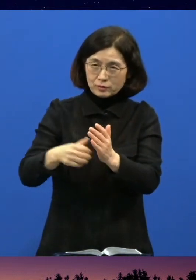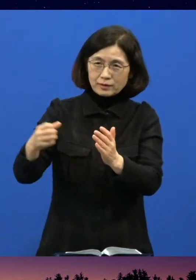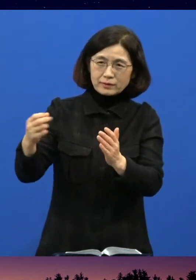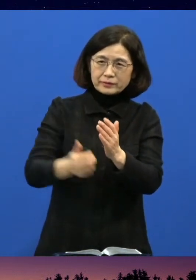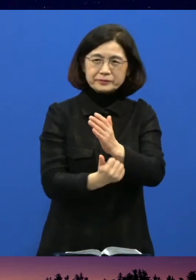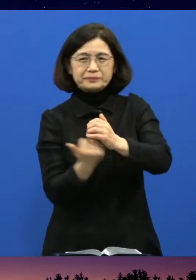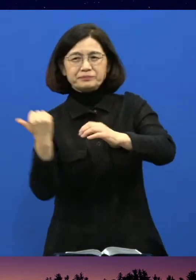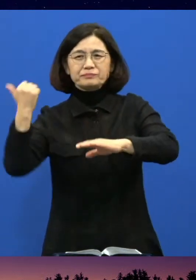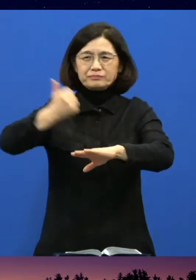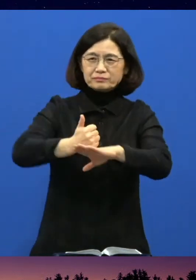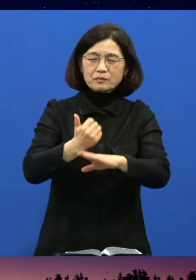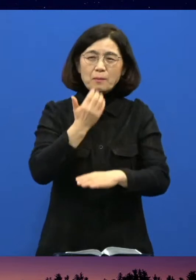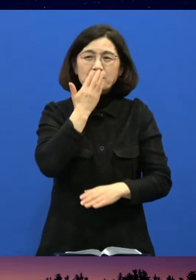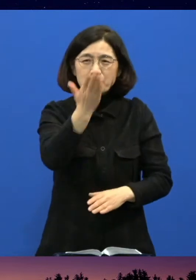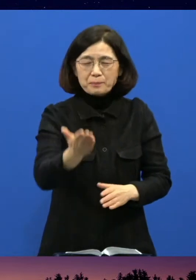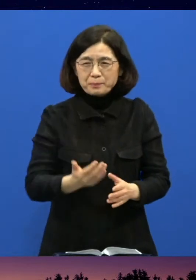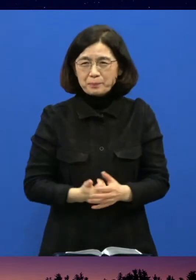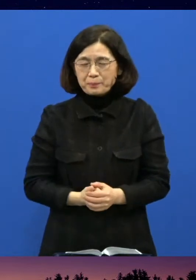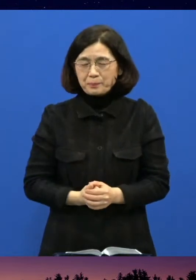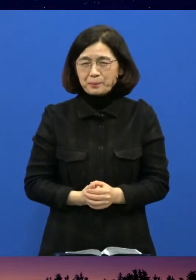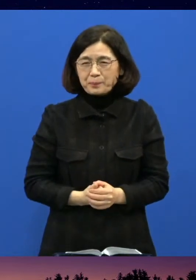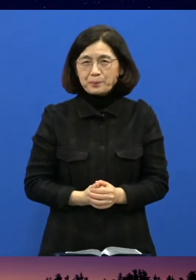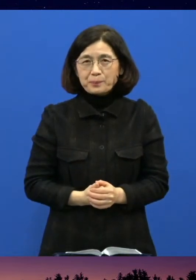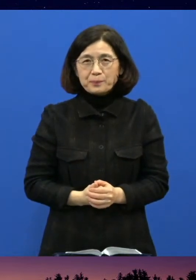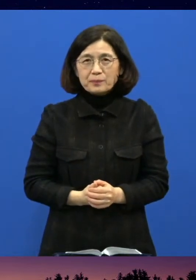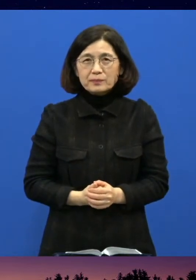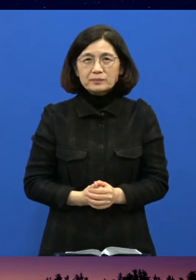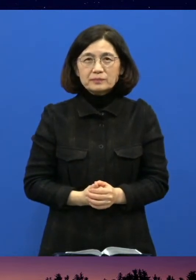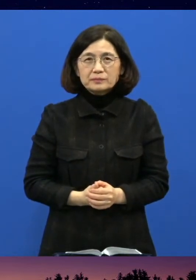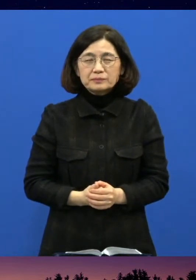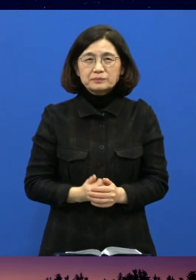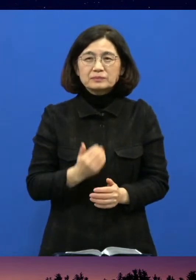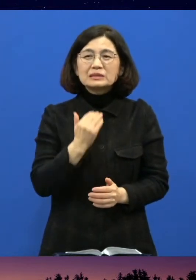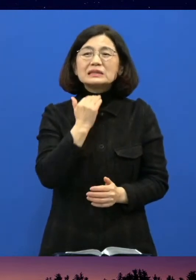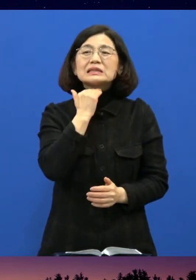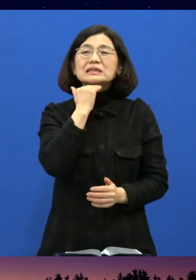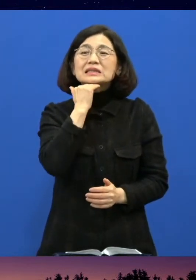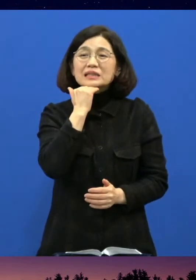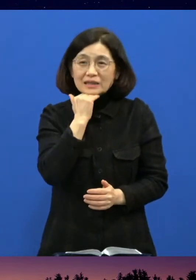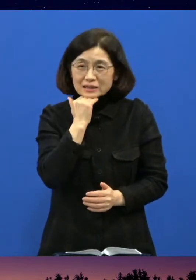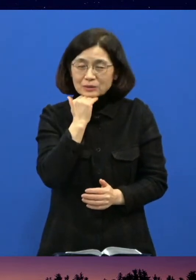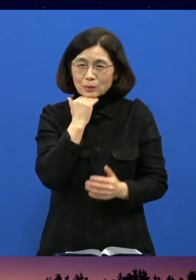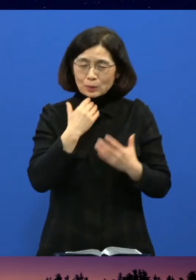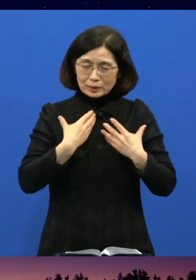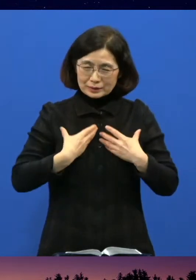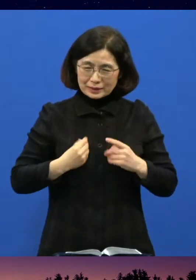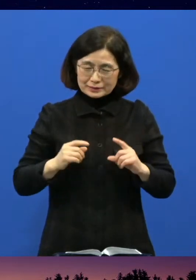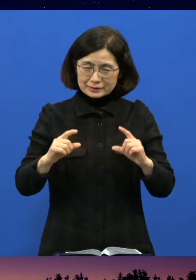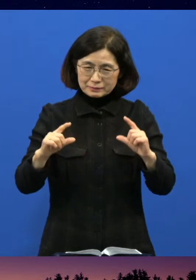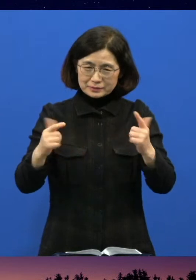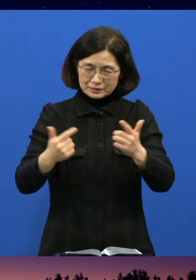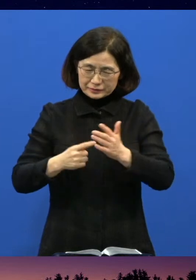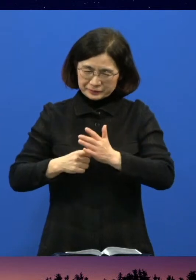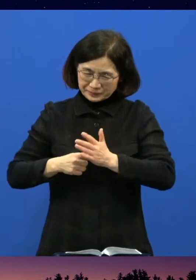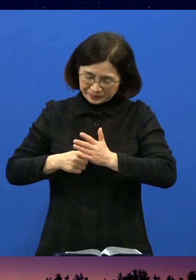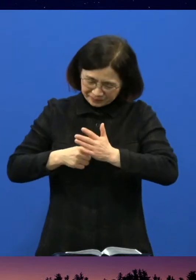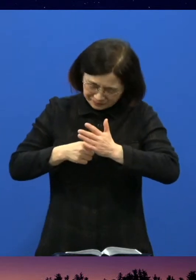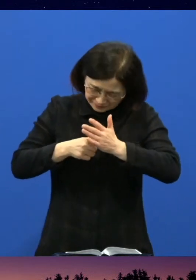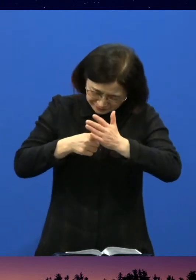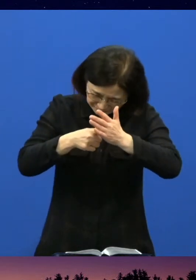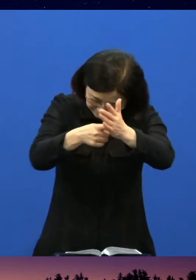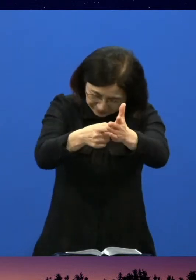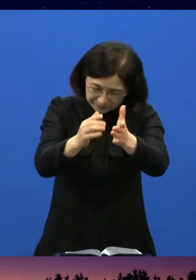오늘 우리가 여기 있는 것입니다. 그래서 이런 기다리는 이 낙심하지 않고